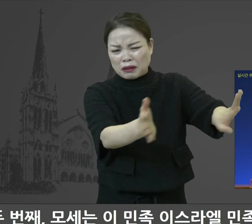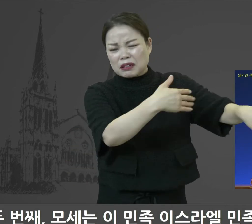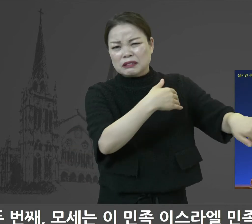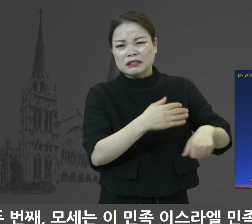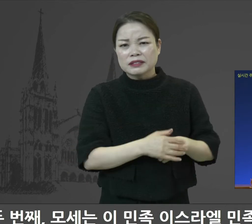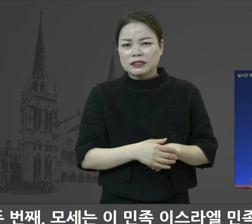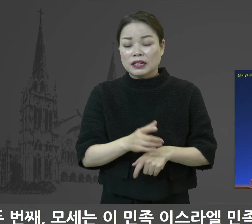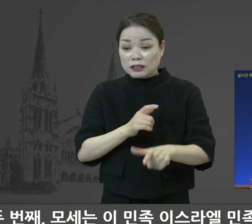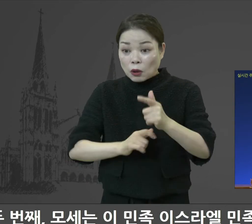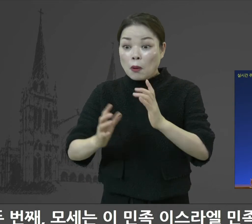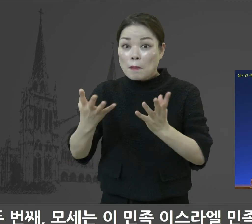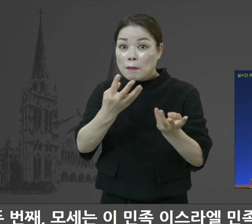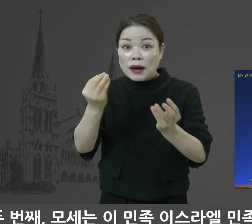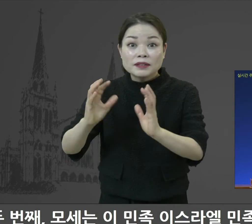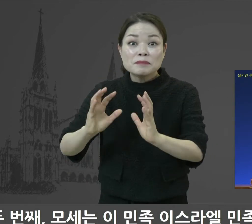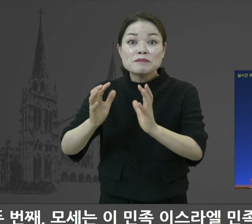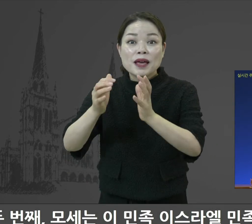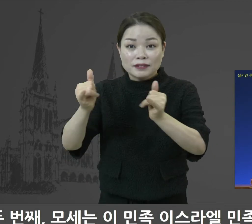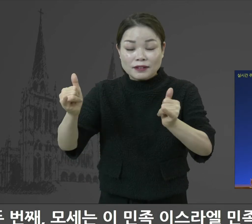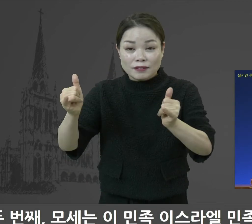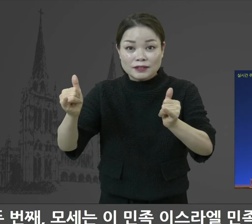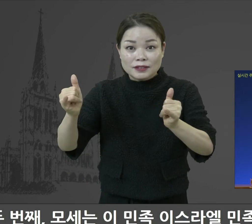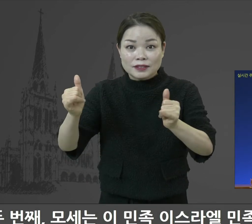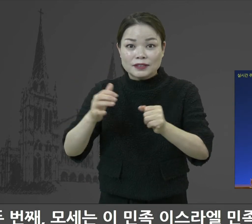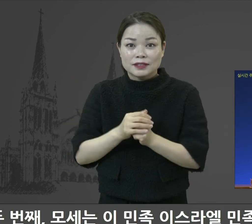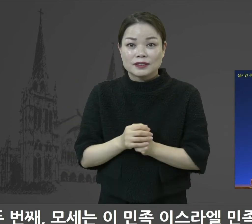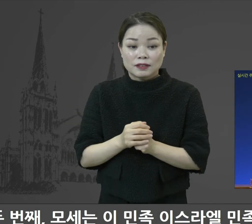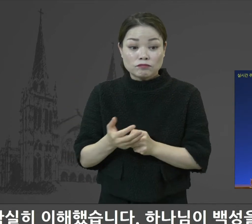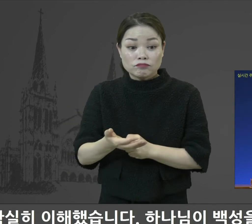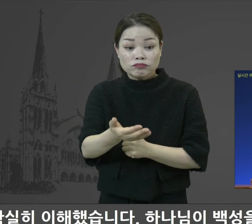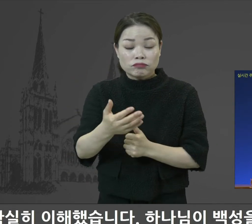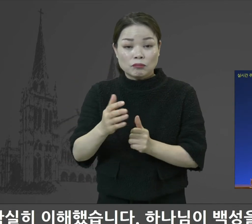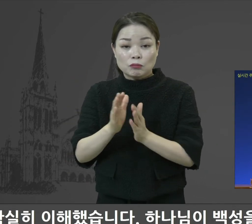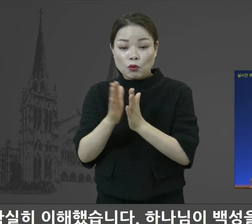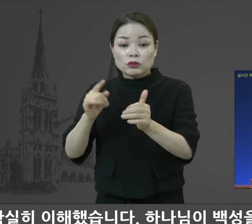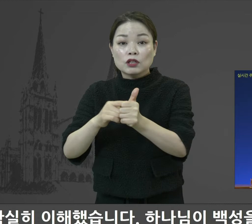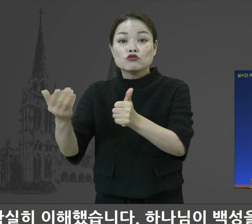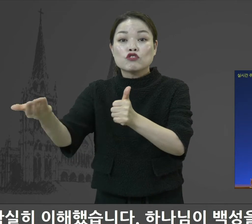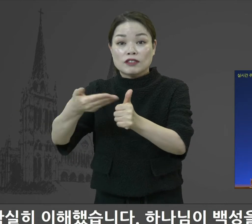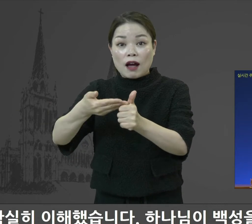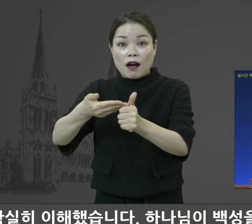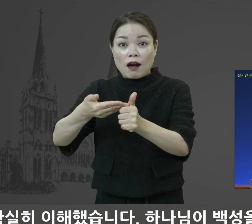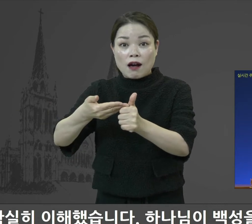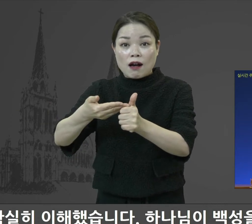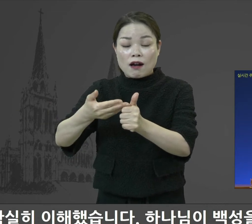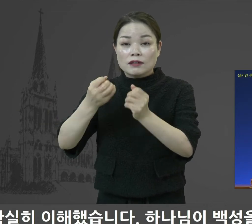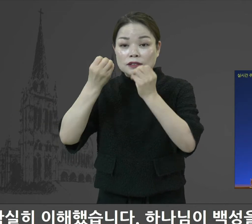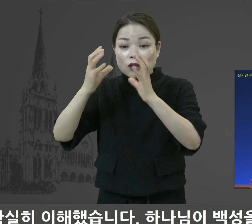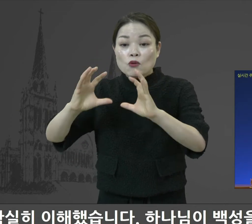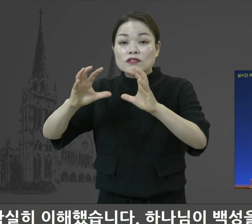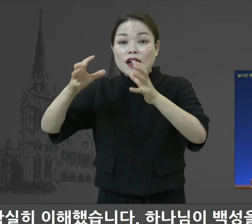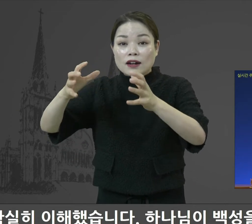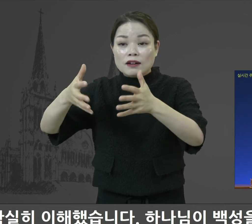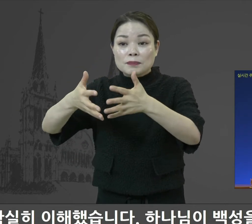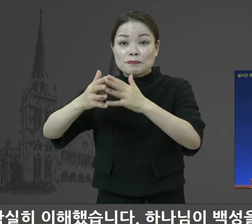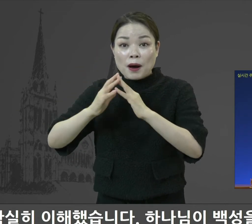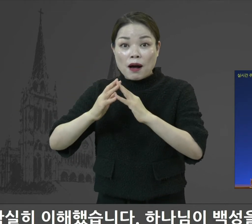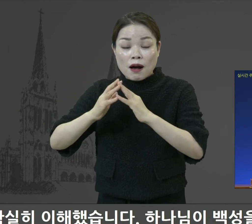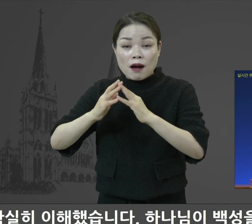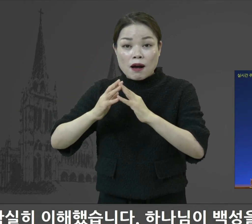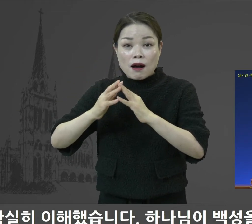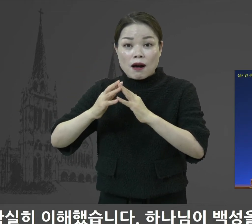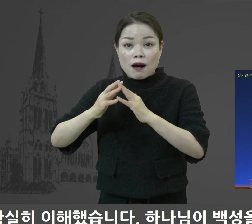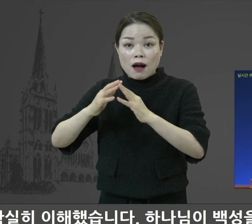쓸어버리고 더 많은 사람들을 너에게 붙여주겠다, 결국 새로운 나라를 건설하자, 이렇게